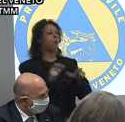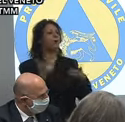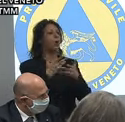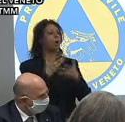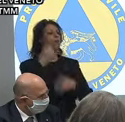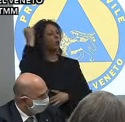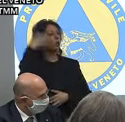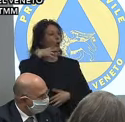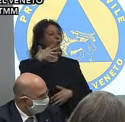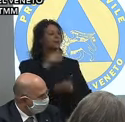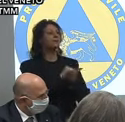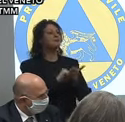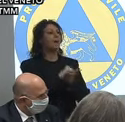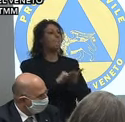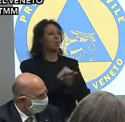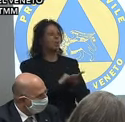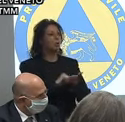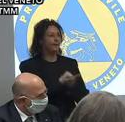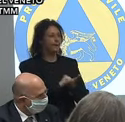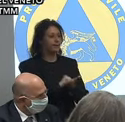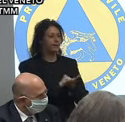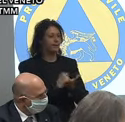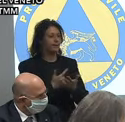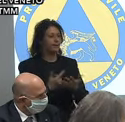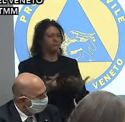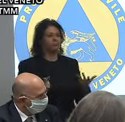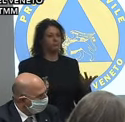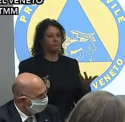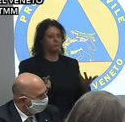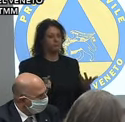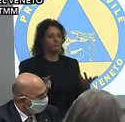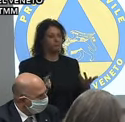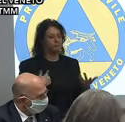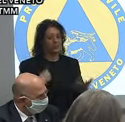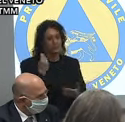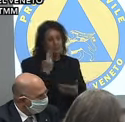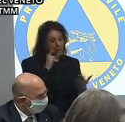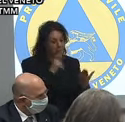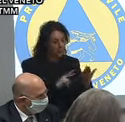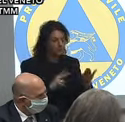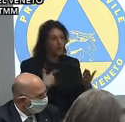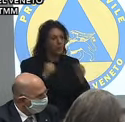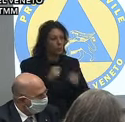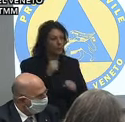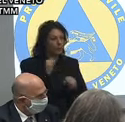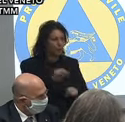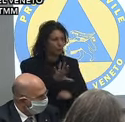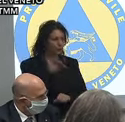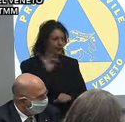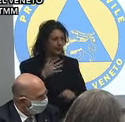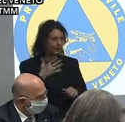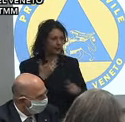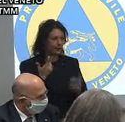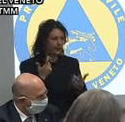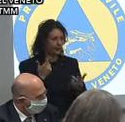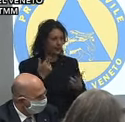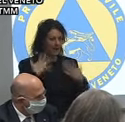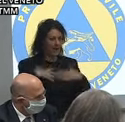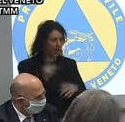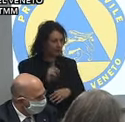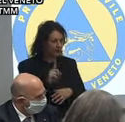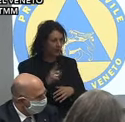sapone biodegradabile. Uno potrà anche decidere di non lavarsi e di... Non penso che sia un problema di coronavirus